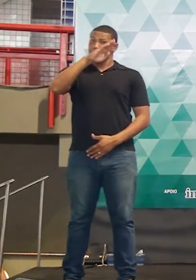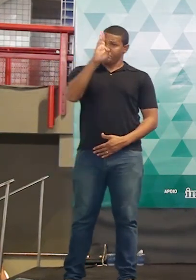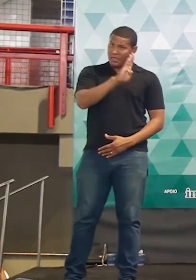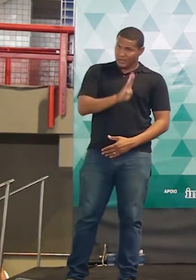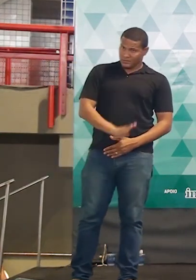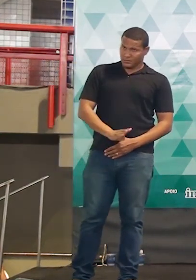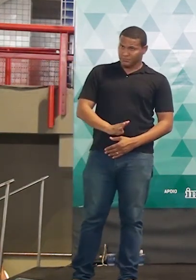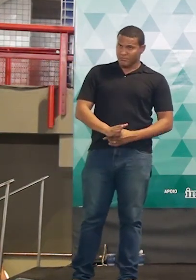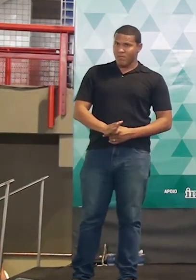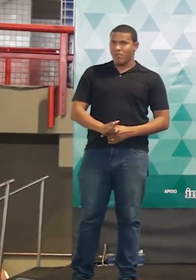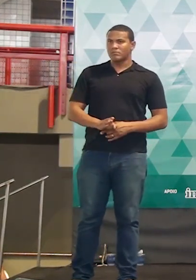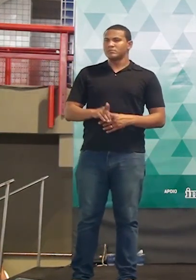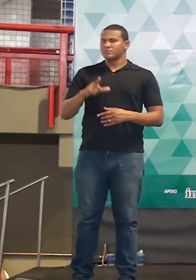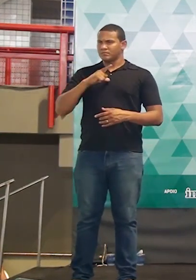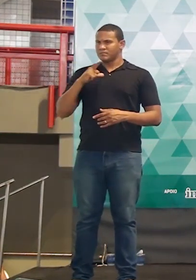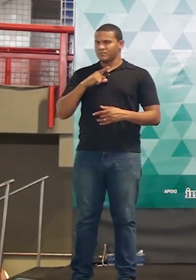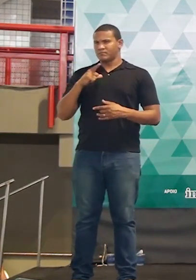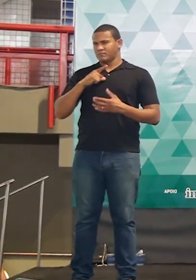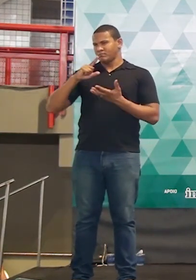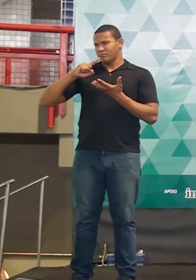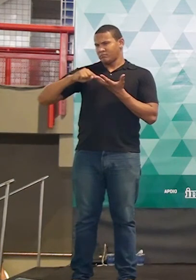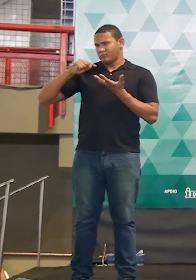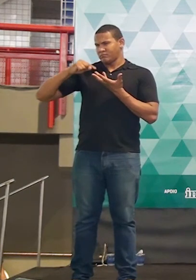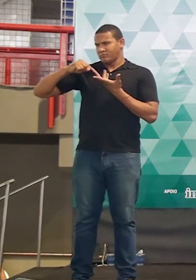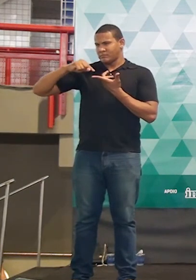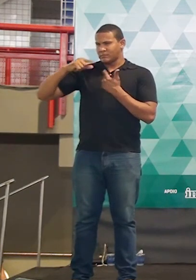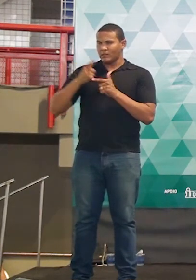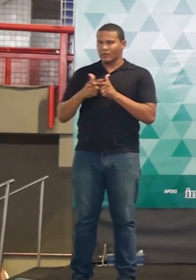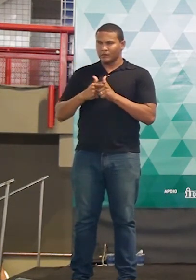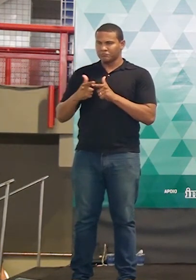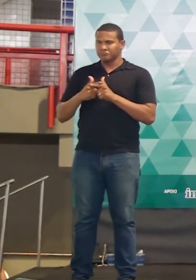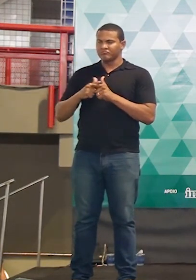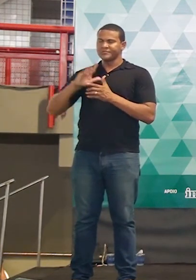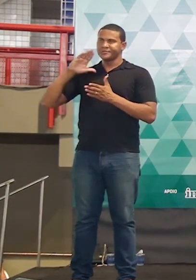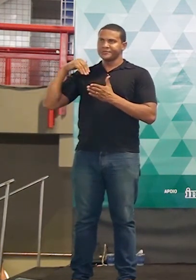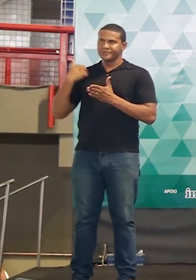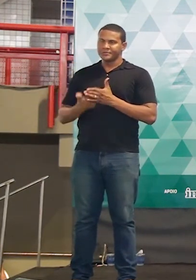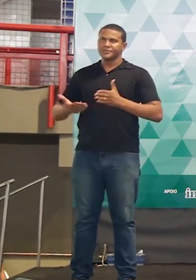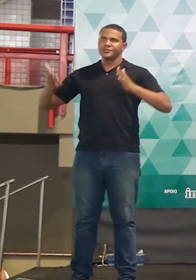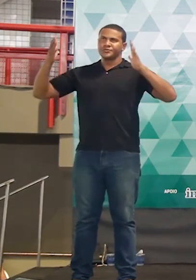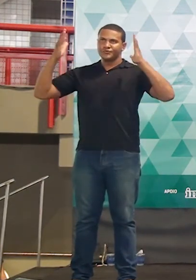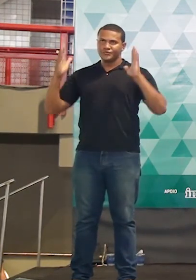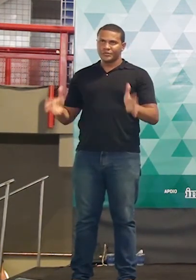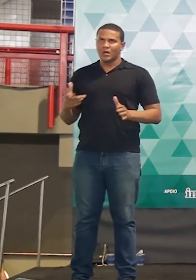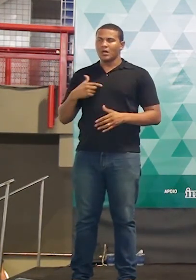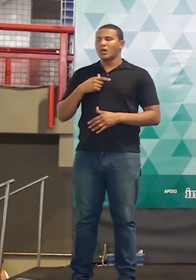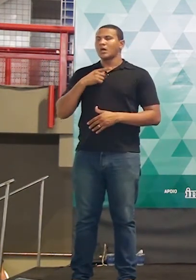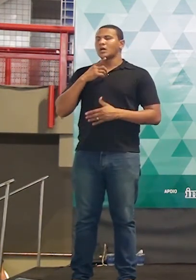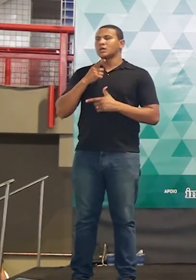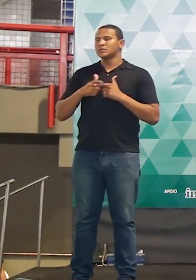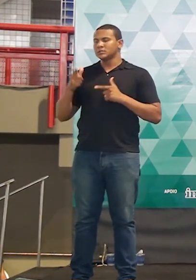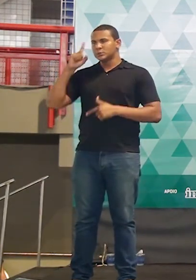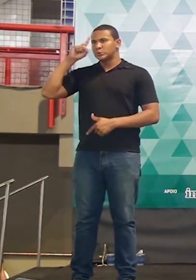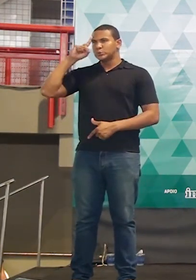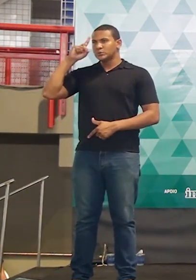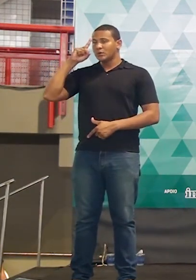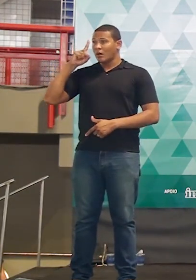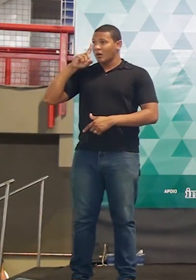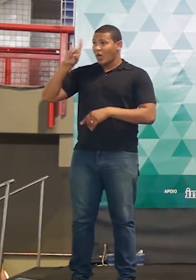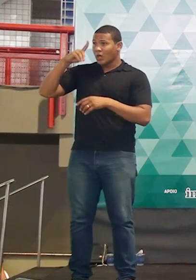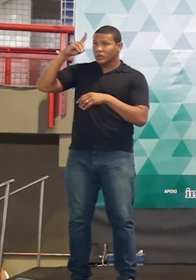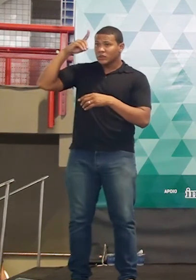os inúmeros problemas que a sociedade tem que conviver diariamente, a dengue é um deles. Entenderam? Eu